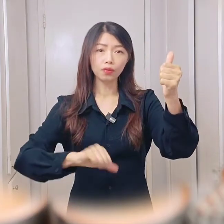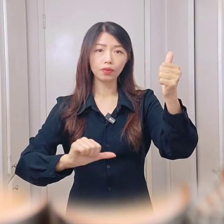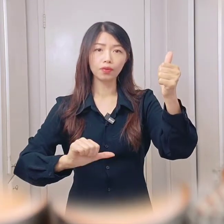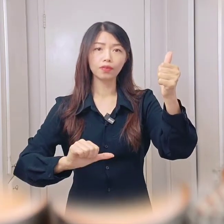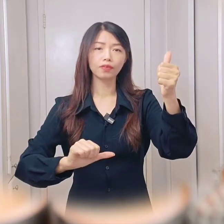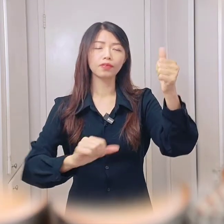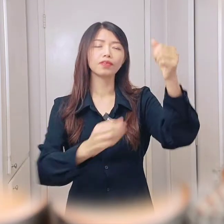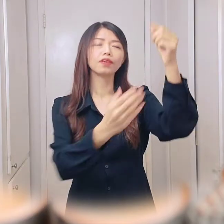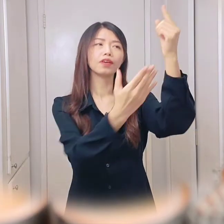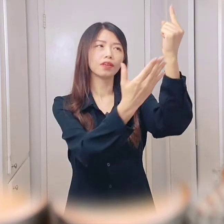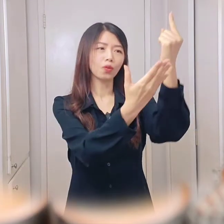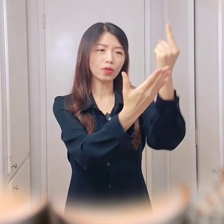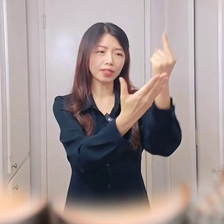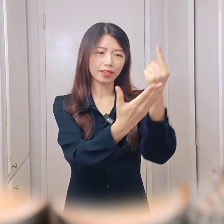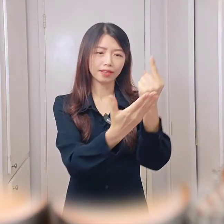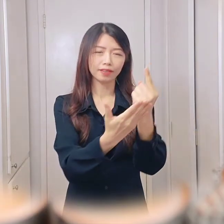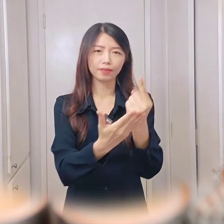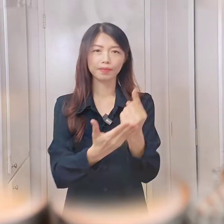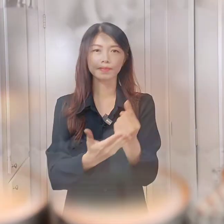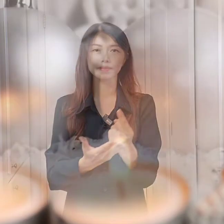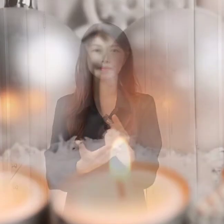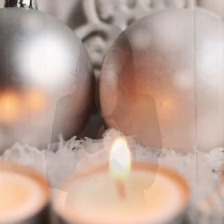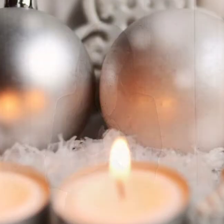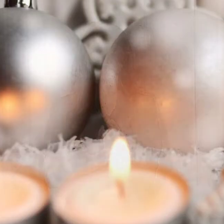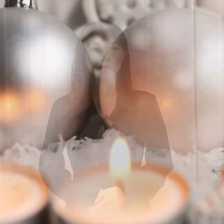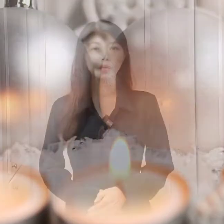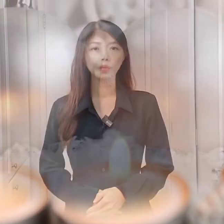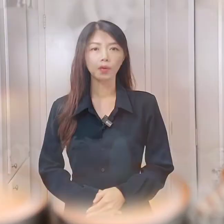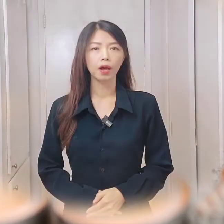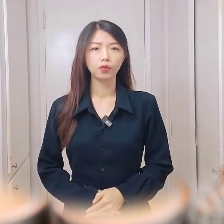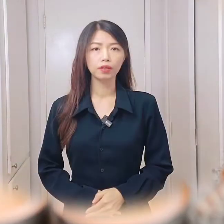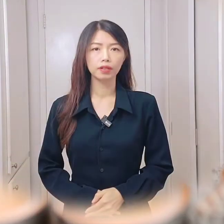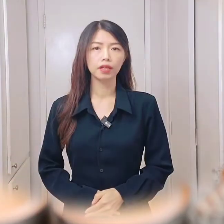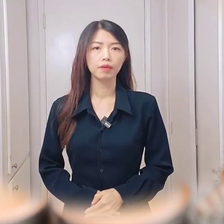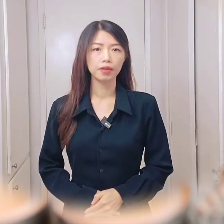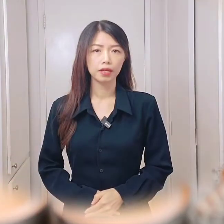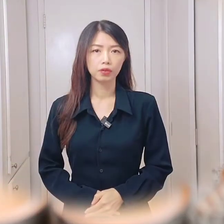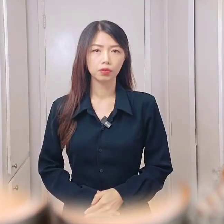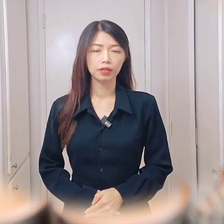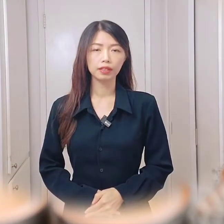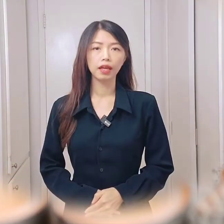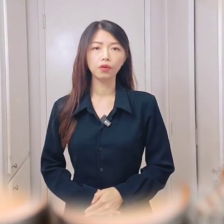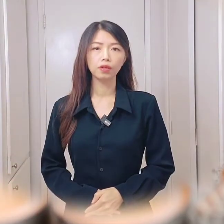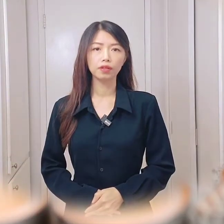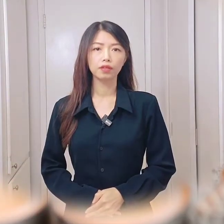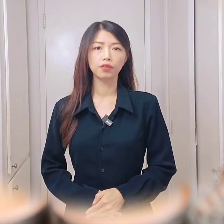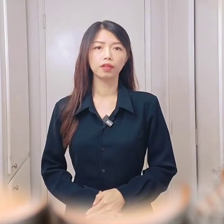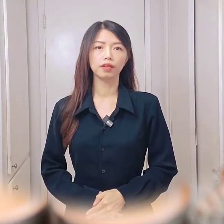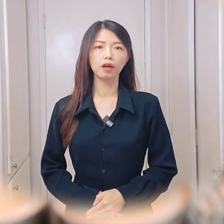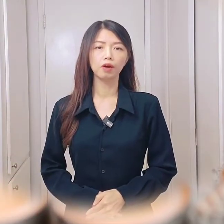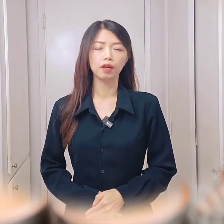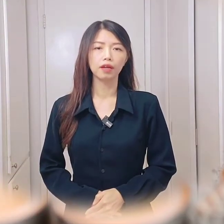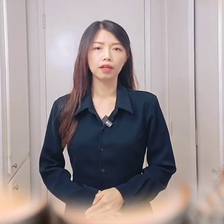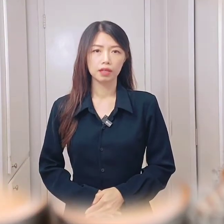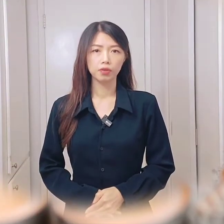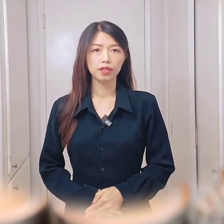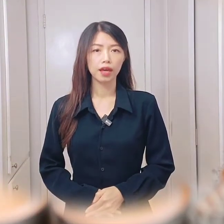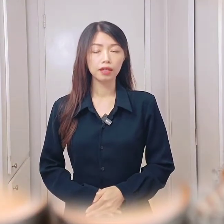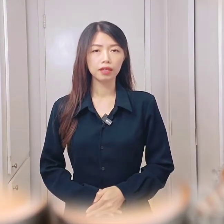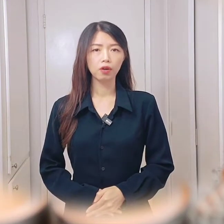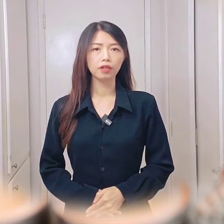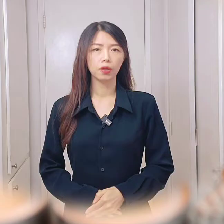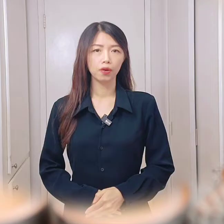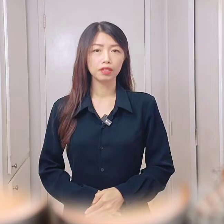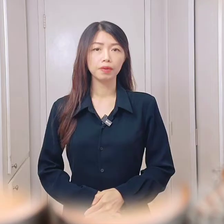아들로 오신. 크고 놀라운 그 이름 예수. 크다라고 한 뜻의 수어는요.